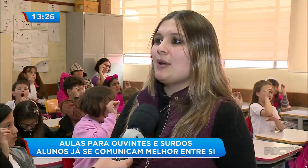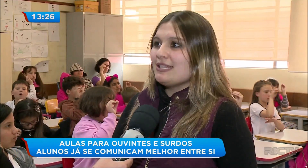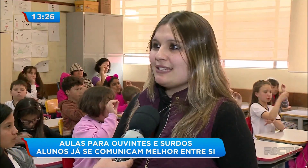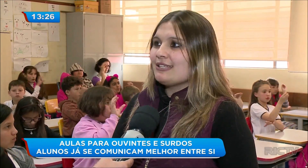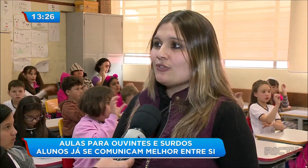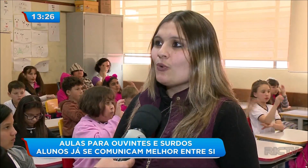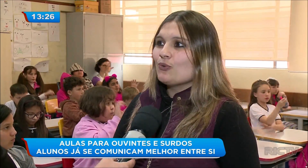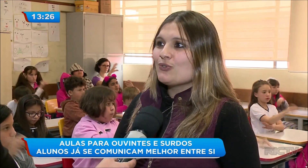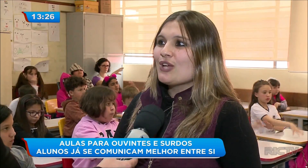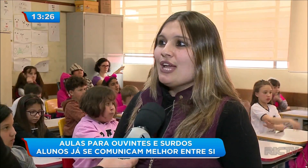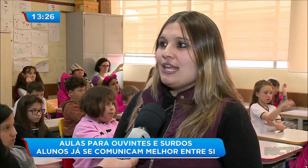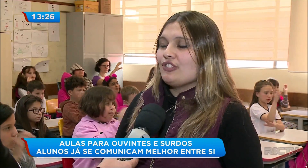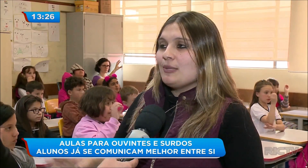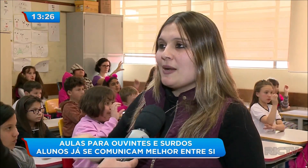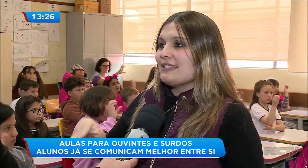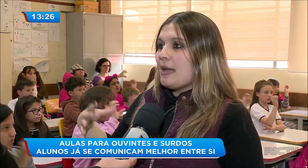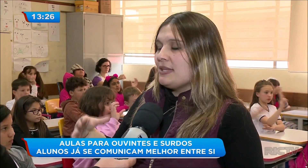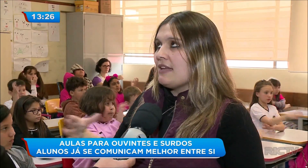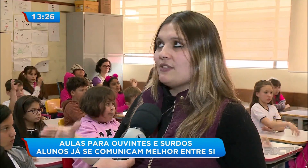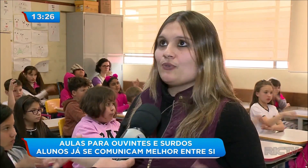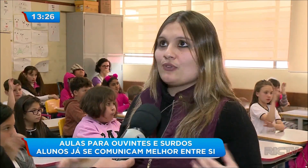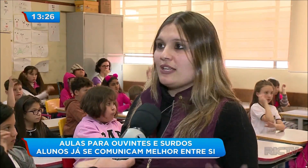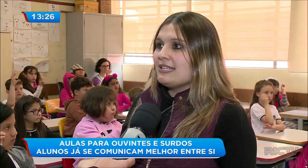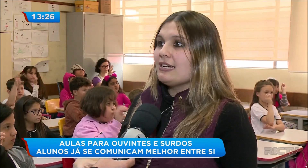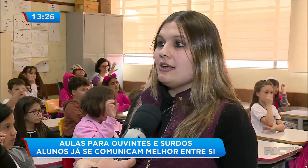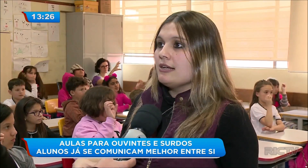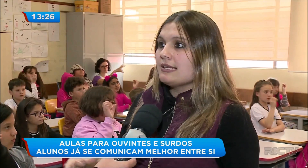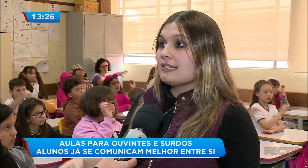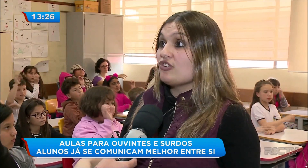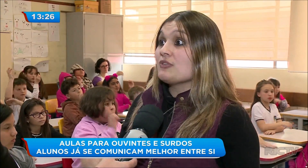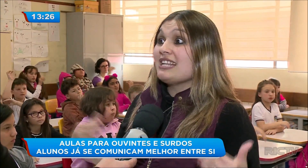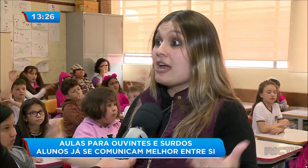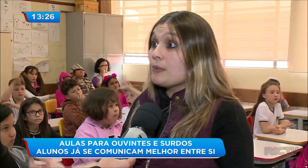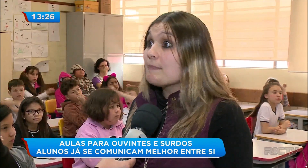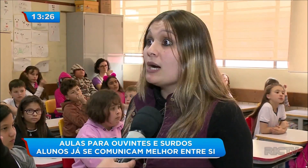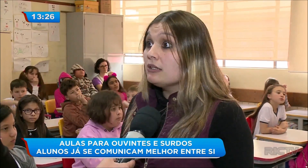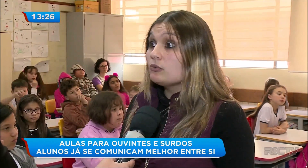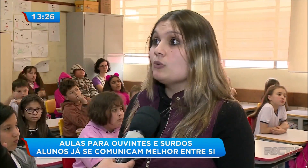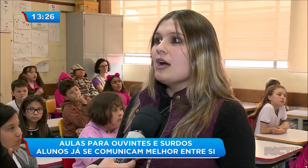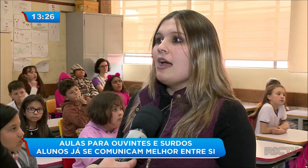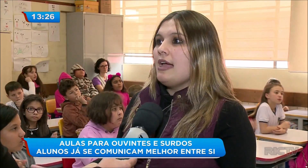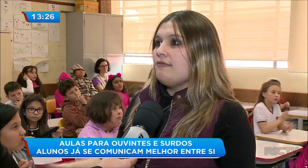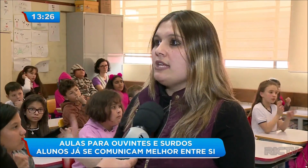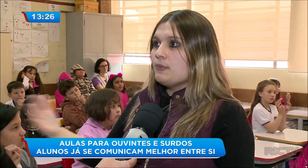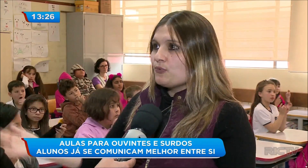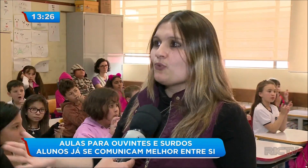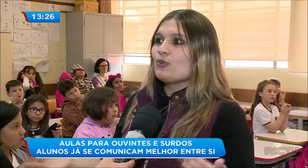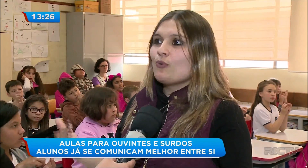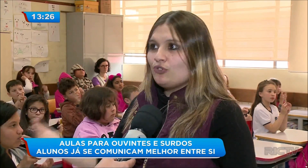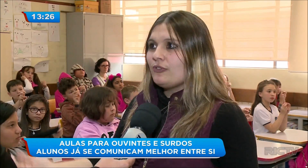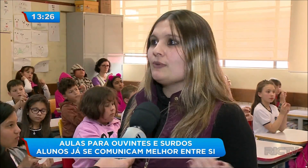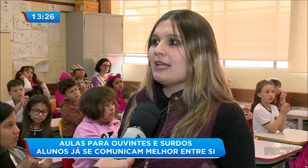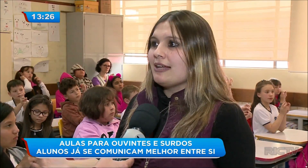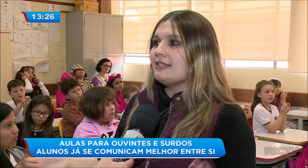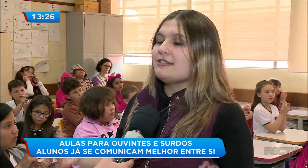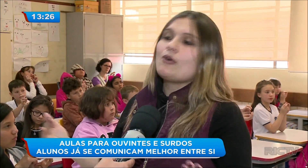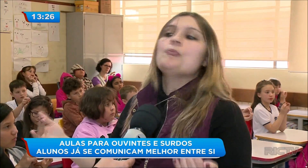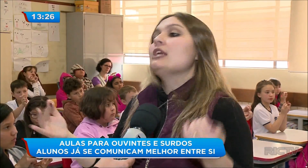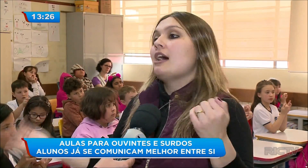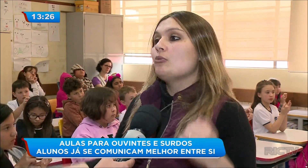pra esses estudos. E a gente percebe, teve situações de crianças que já auxiliaram em banco, viram um surdo com dificuldade de se comunicar